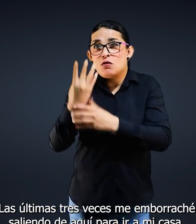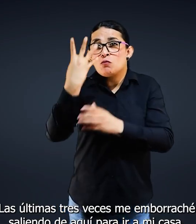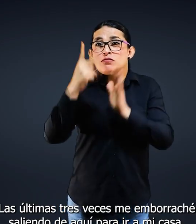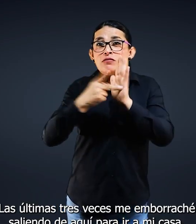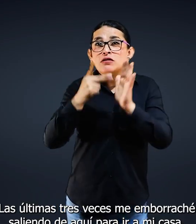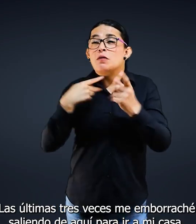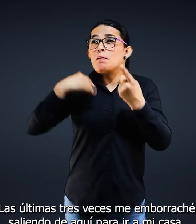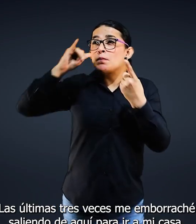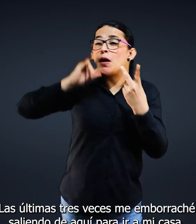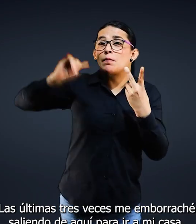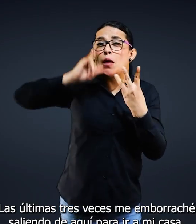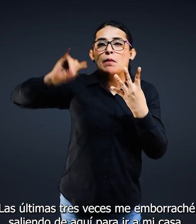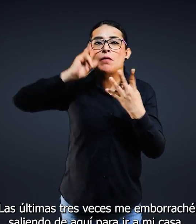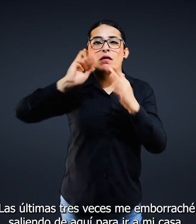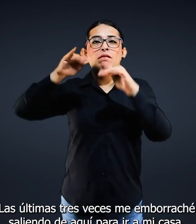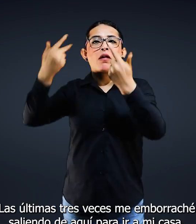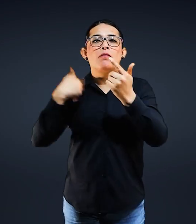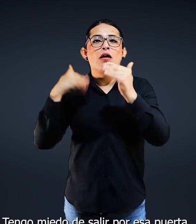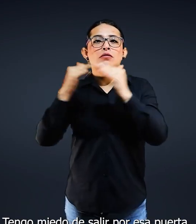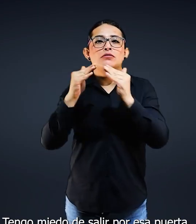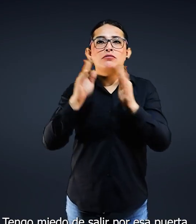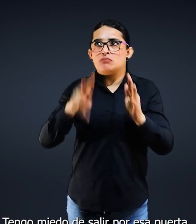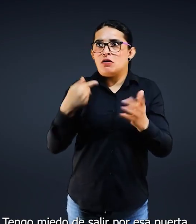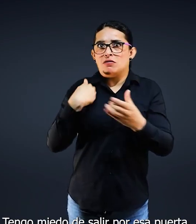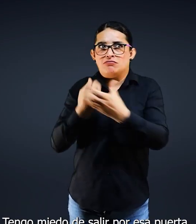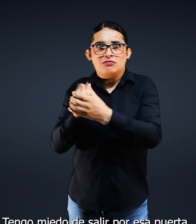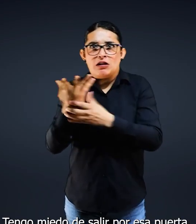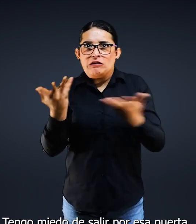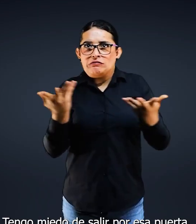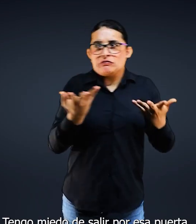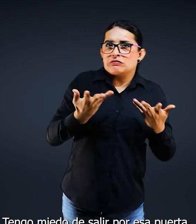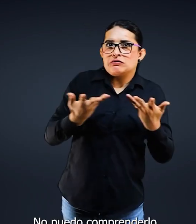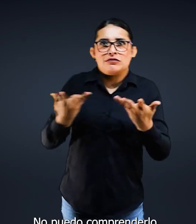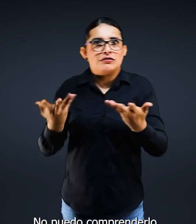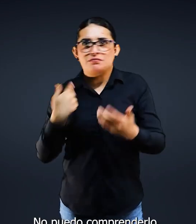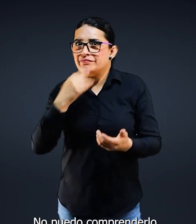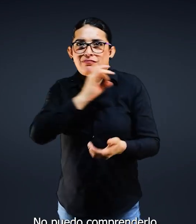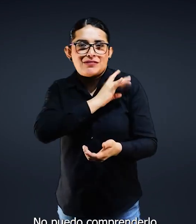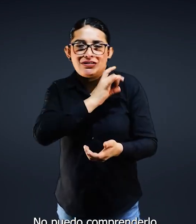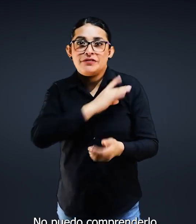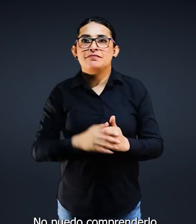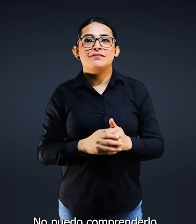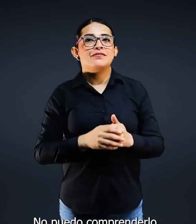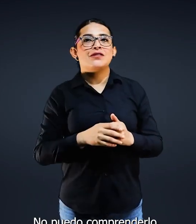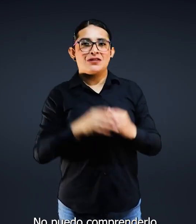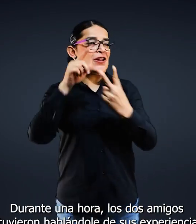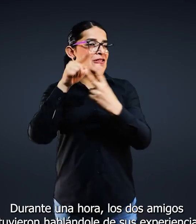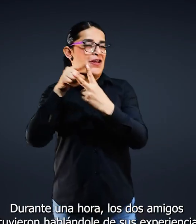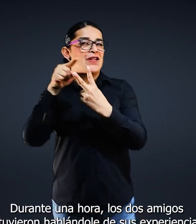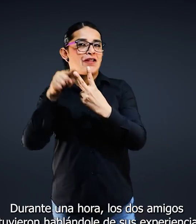me emborraché saliendo de aquí para ir a mi casa. Tengo miedo de salir por esa puerta. No puedo comprenderlo. Durante 1 hora